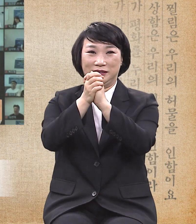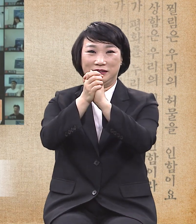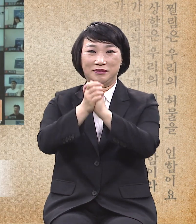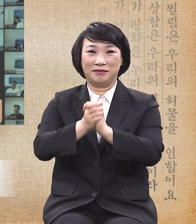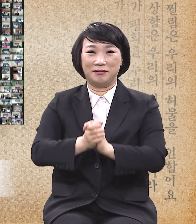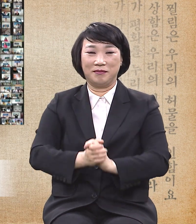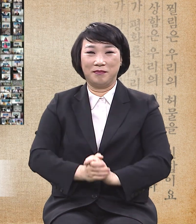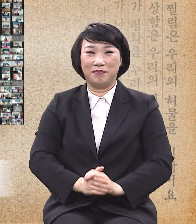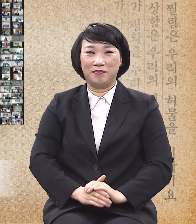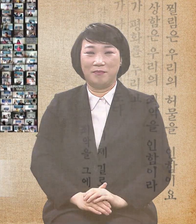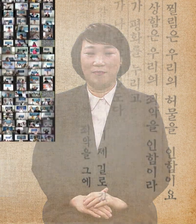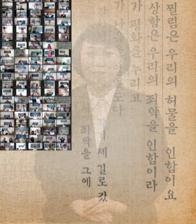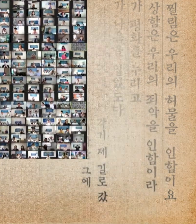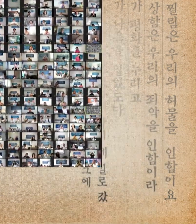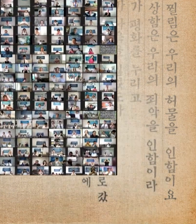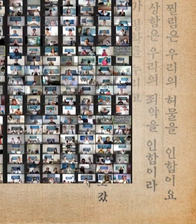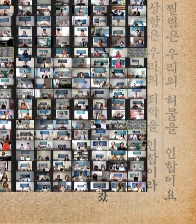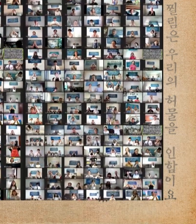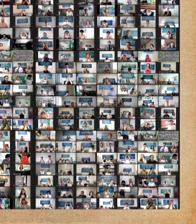아멘.